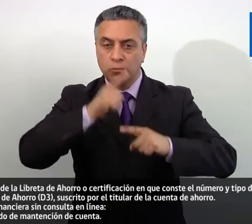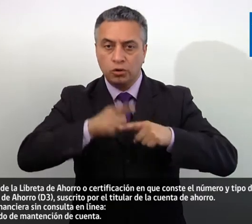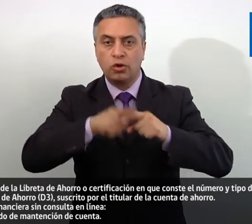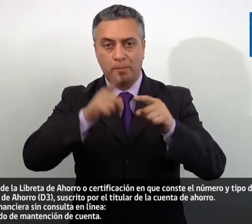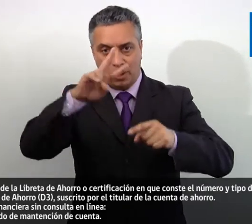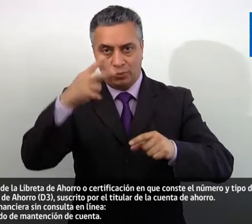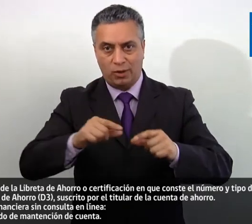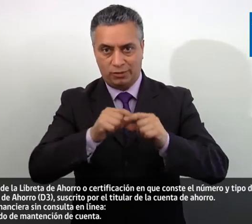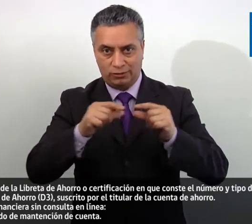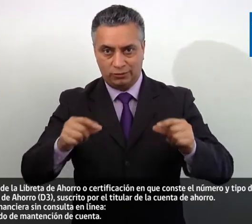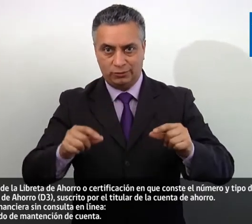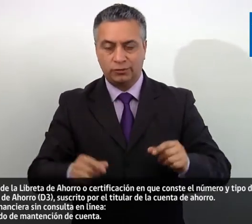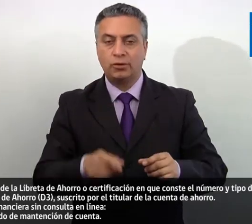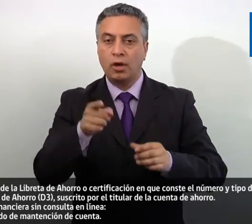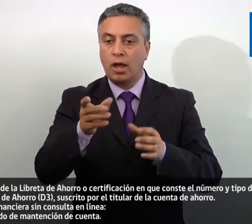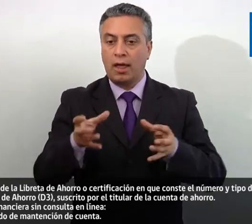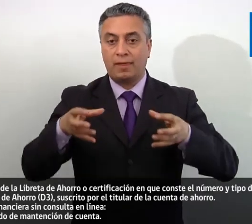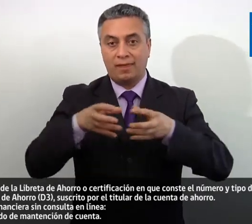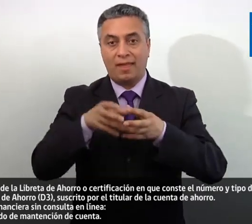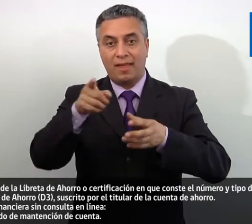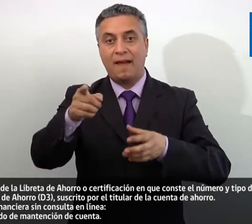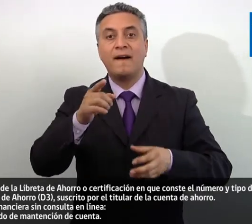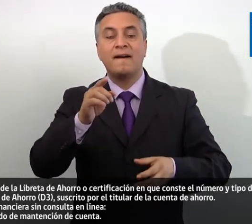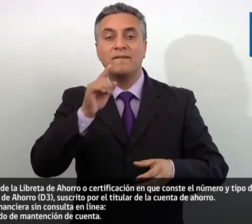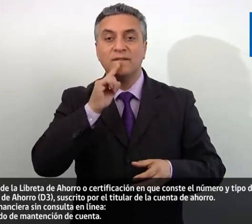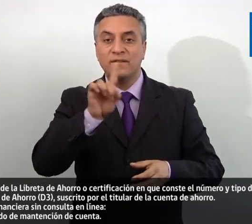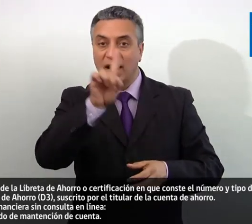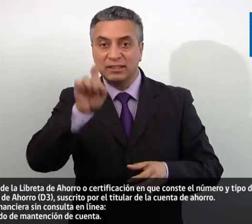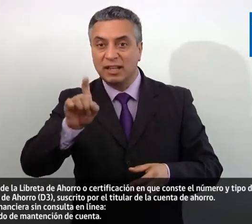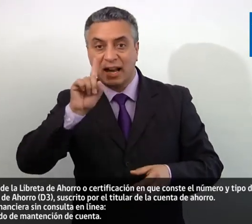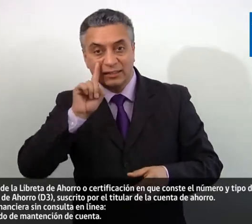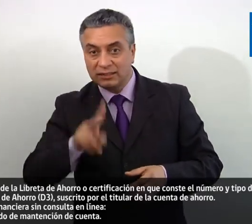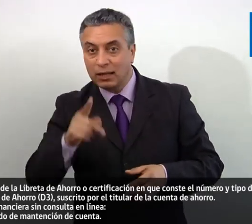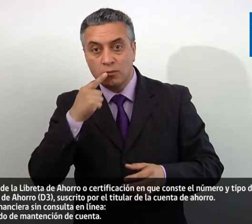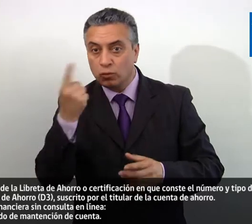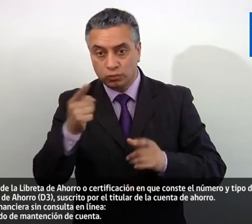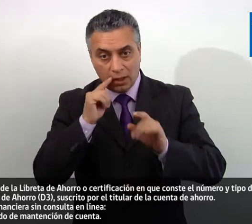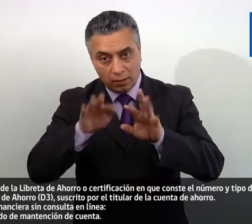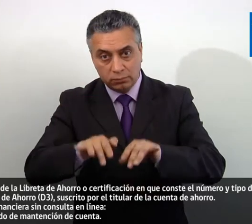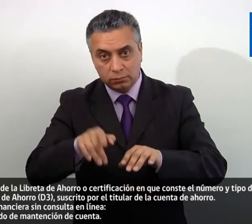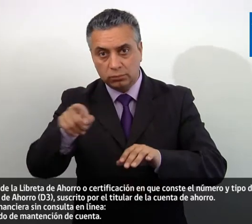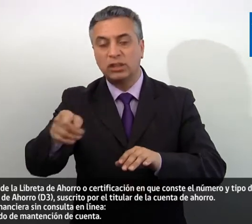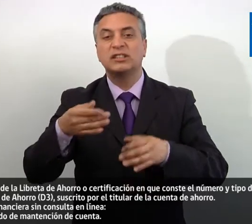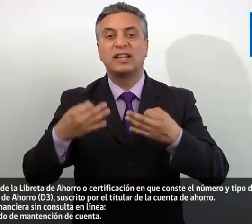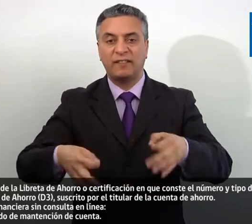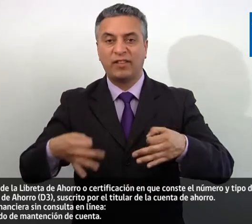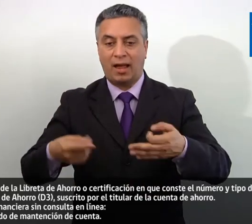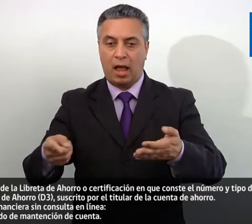ahorro. Entidad financiera sin consulta en línea. Certificado de mantención de cuenta.